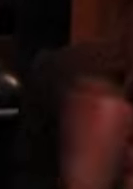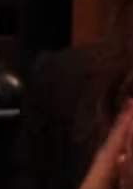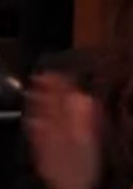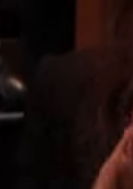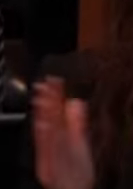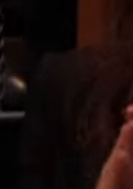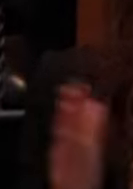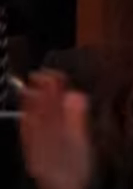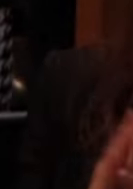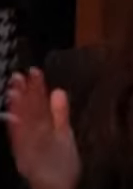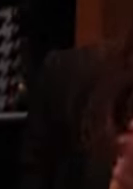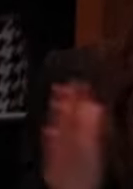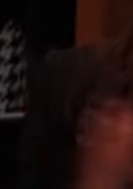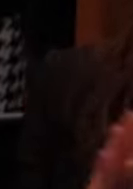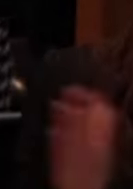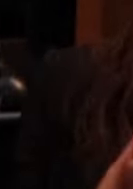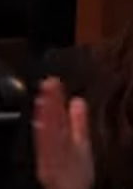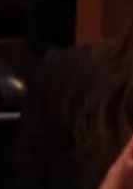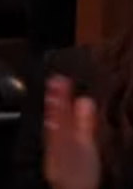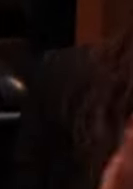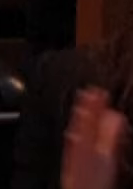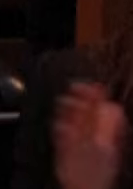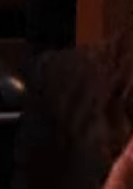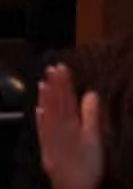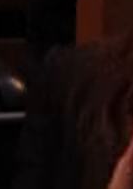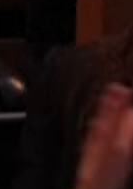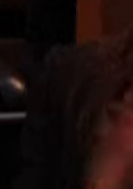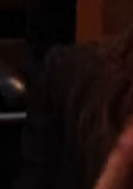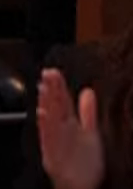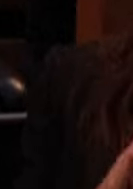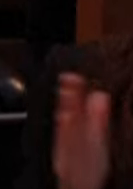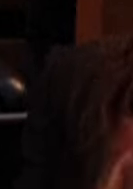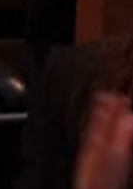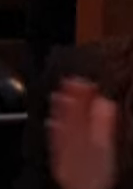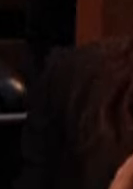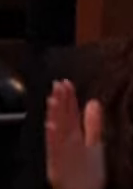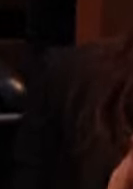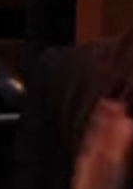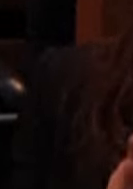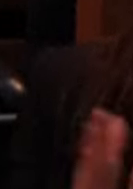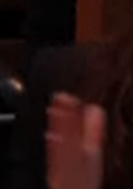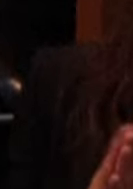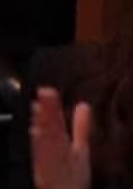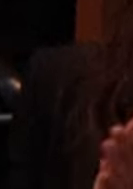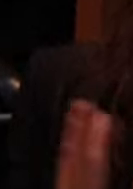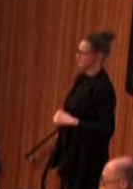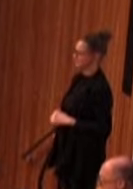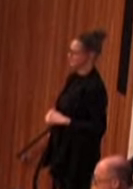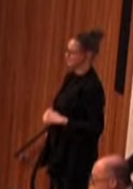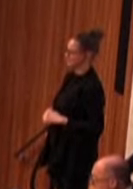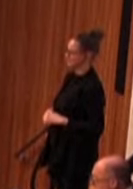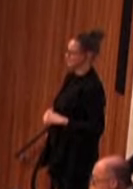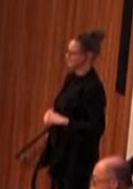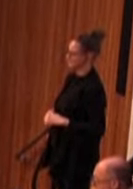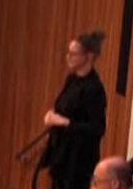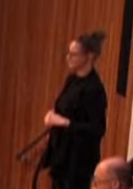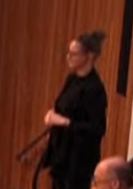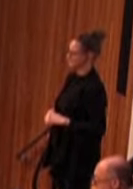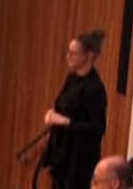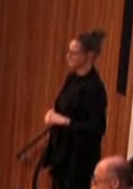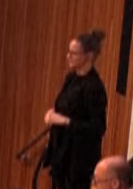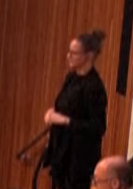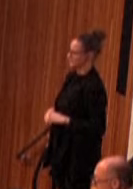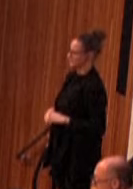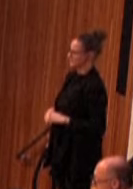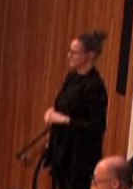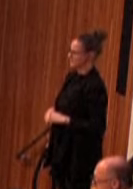de mandato do parlamento, após a votação em Viena, confirmou que o político recebeu 100 votos de 162 possíveis. Esta